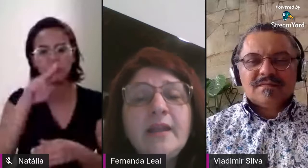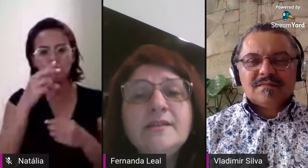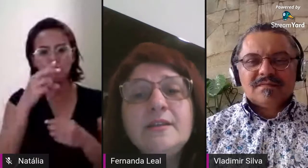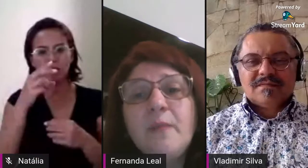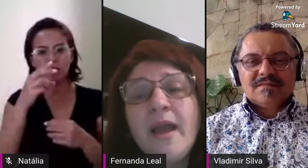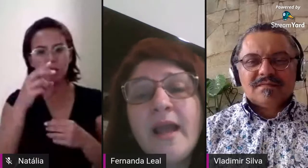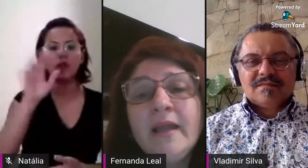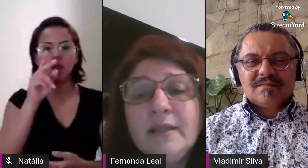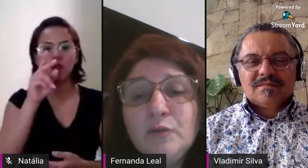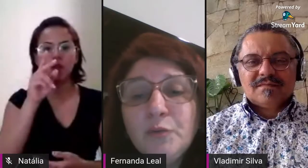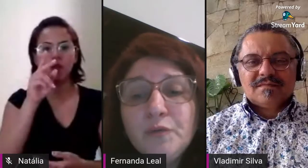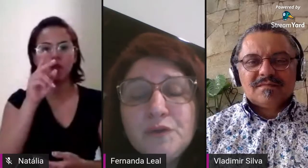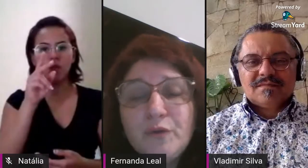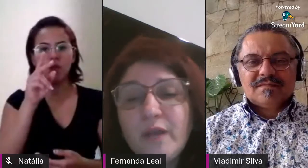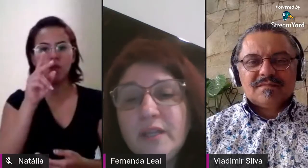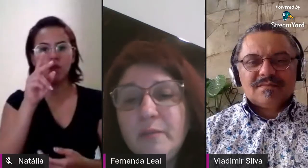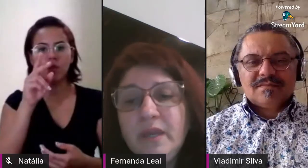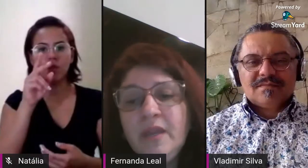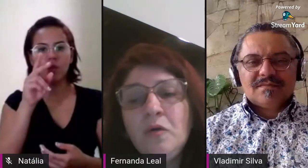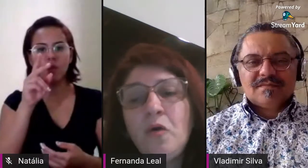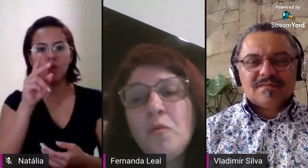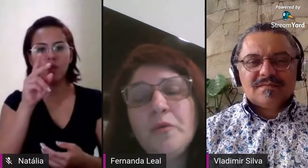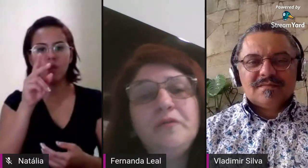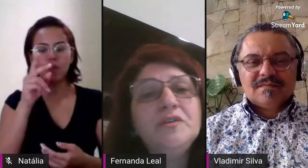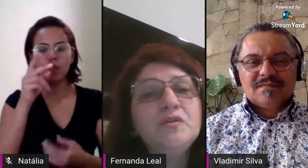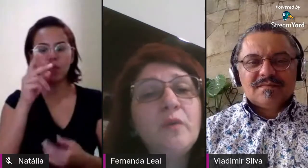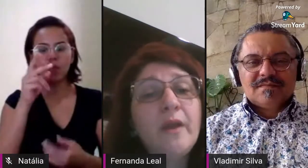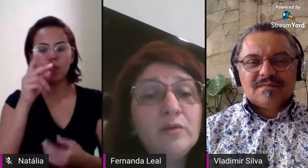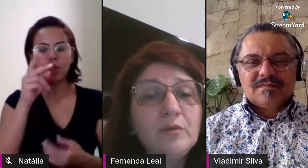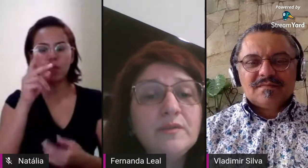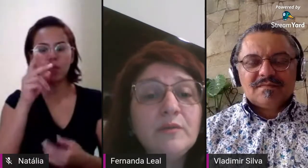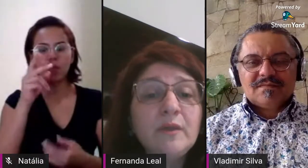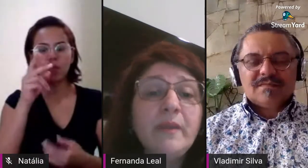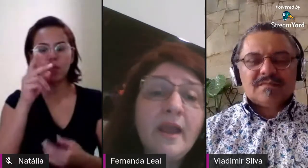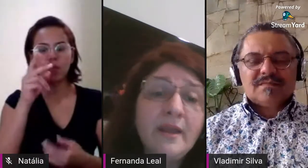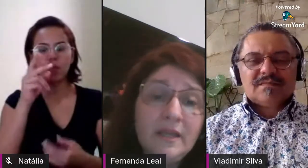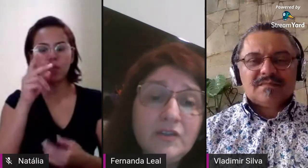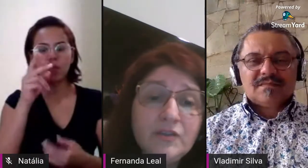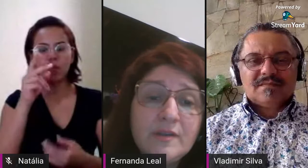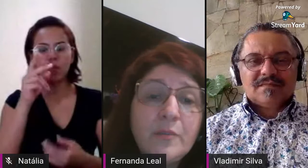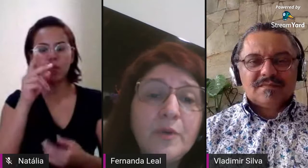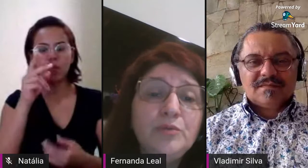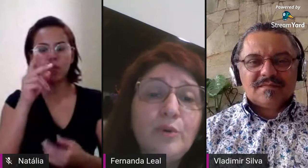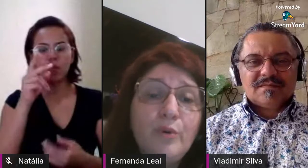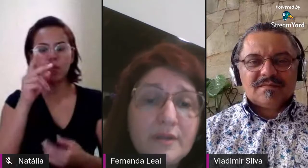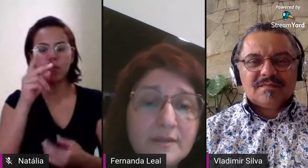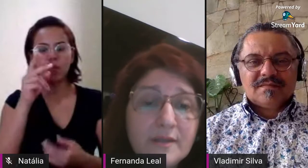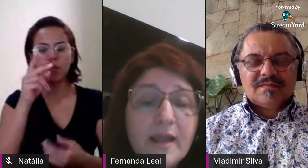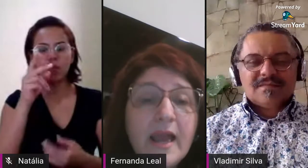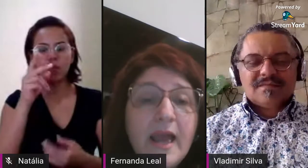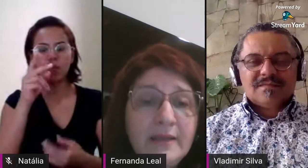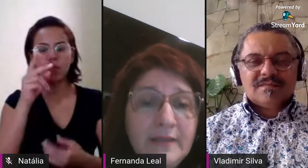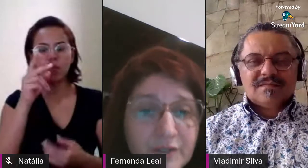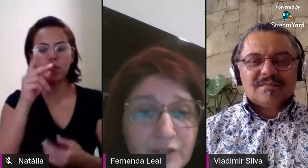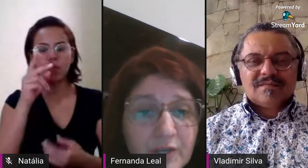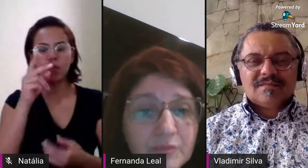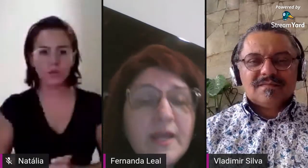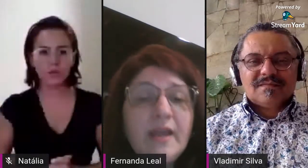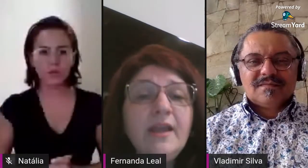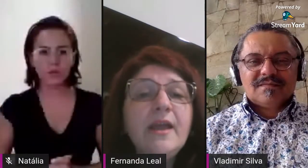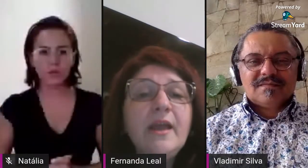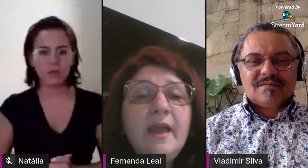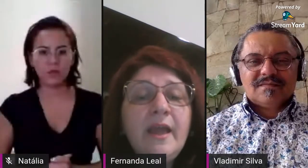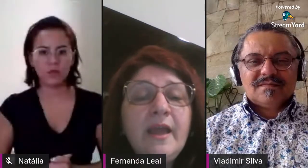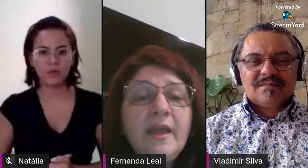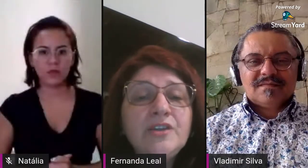É interessante marcar que tanto o professor Vladimir como o professor Elton são também artistas, são produtores artísticos,